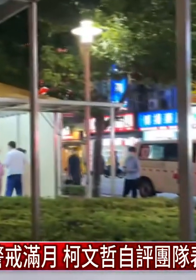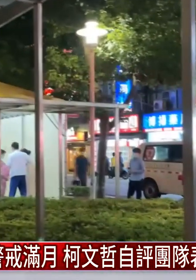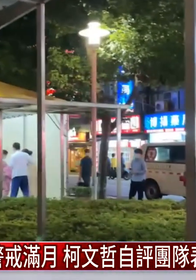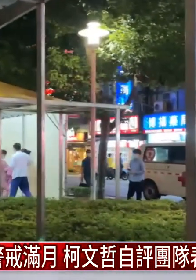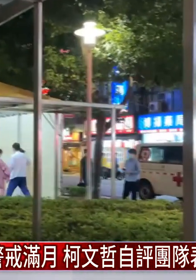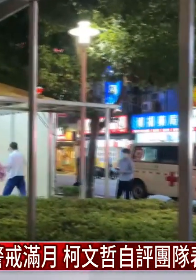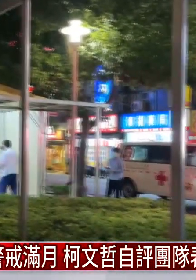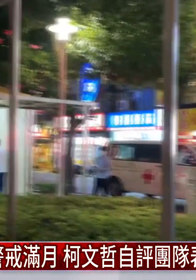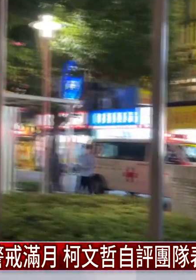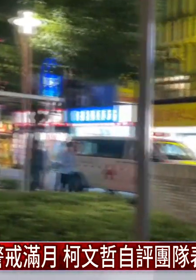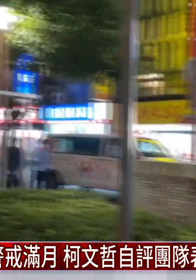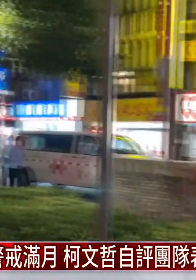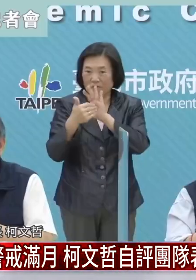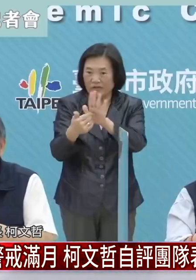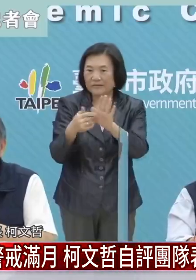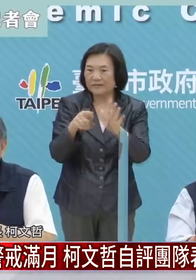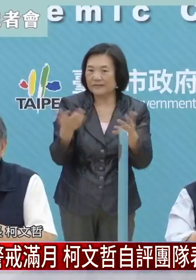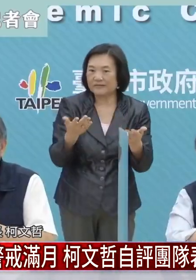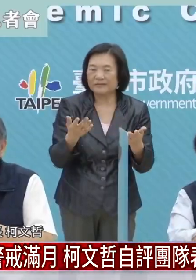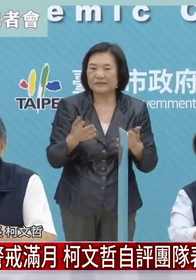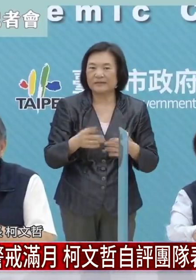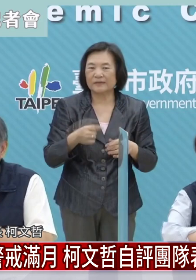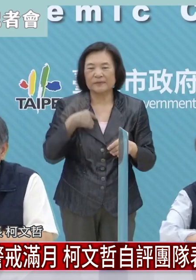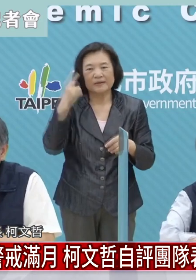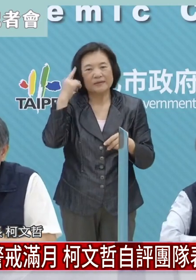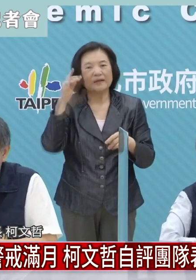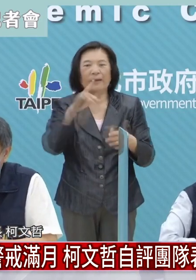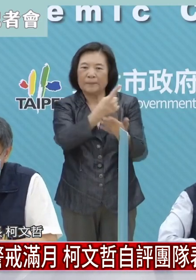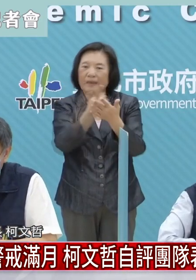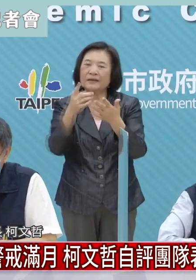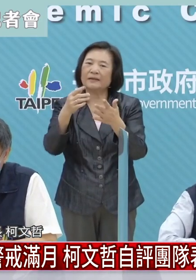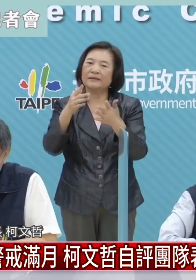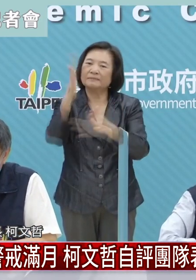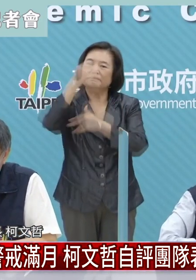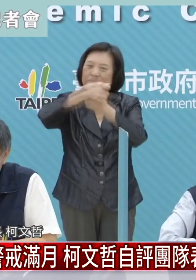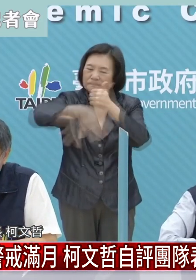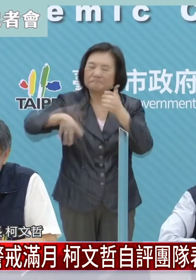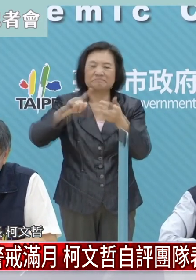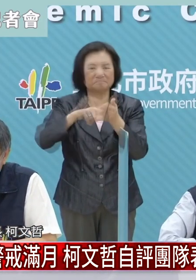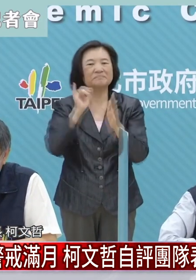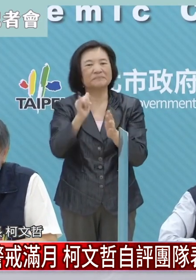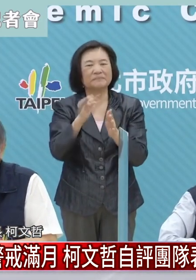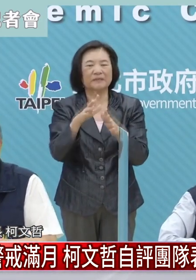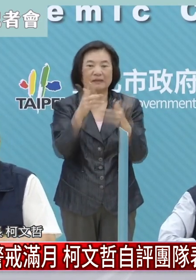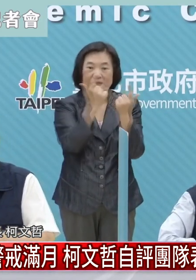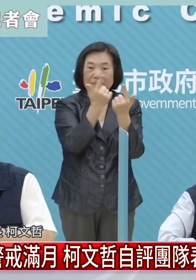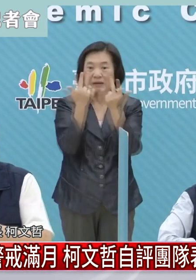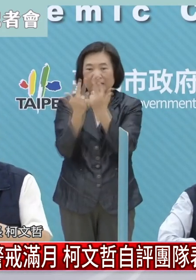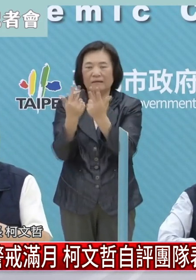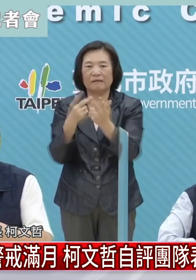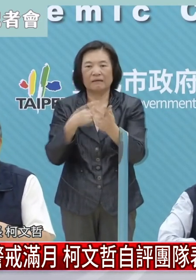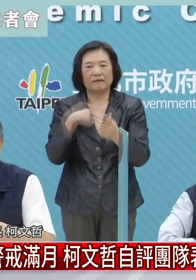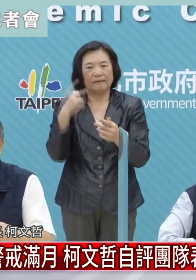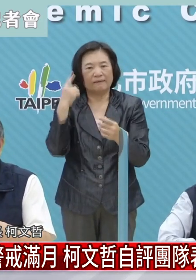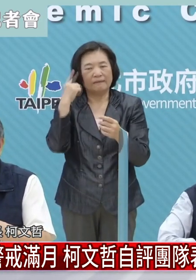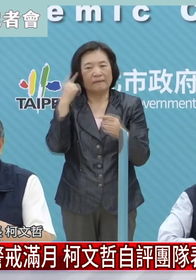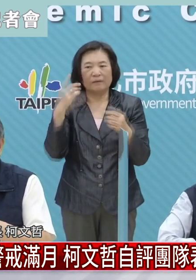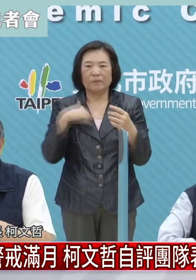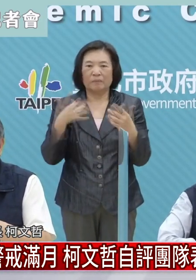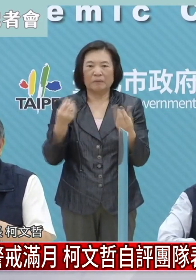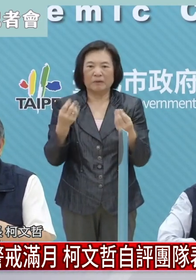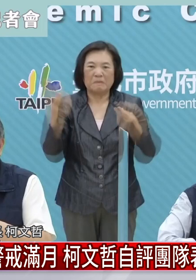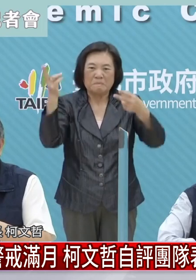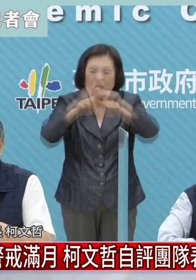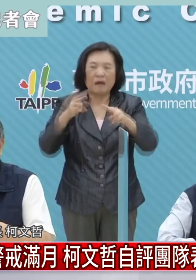讲哦，我想还是表现很好的，就是说双北哈，因为我们也没有采用那种什么硬封城的哈，